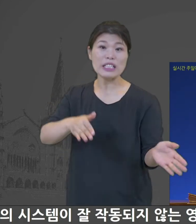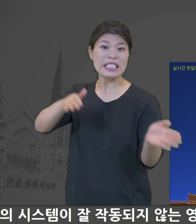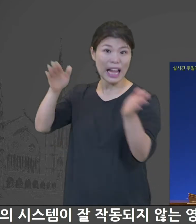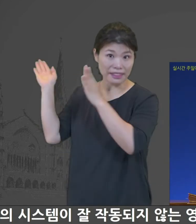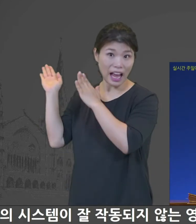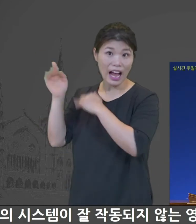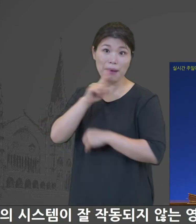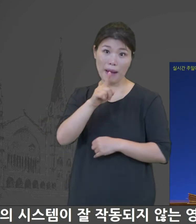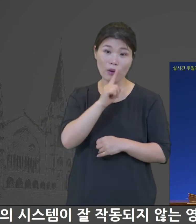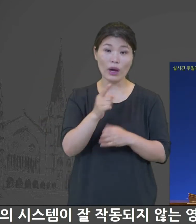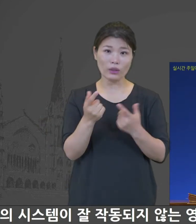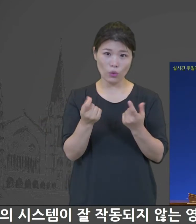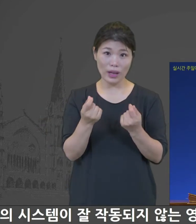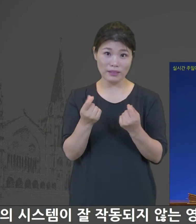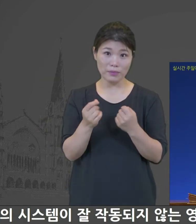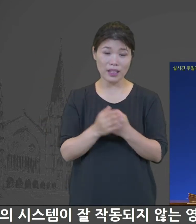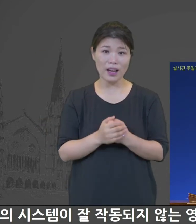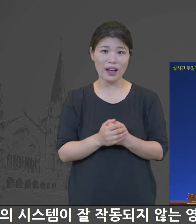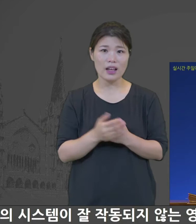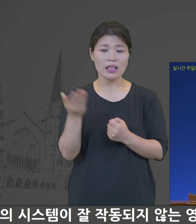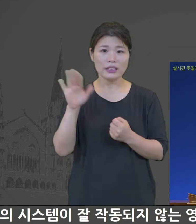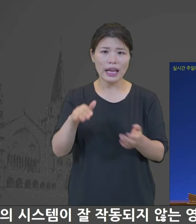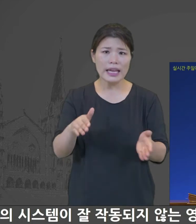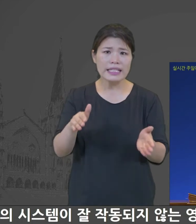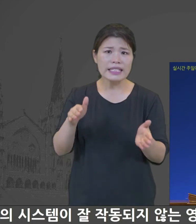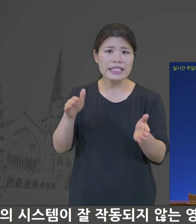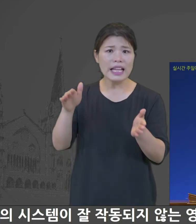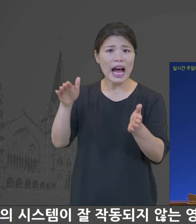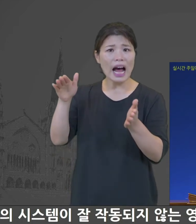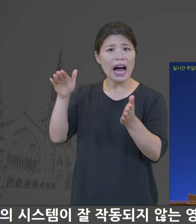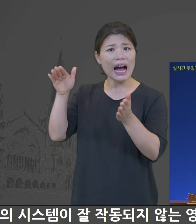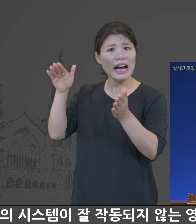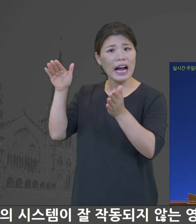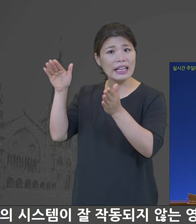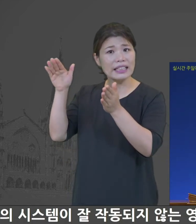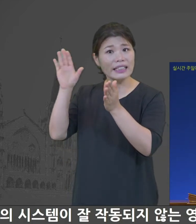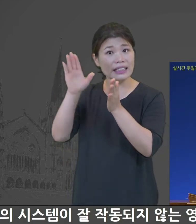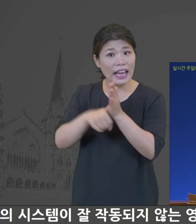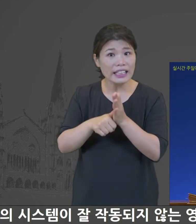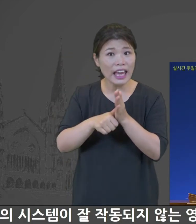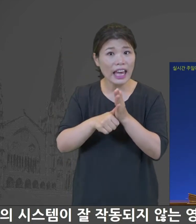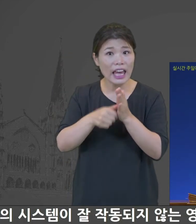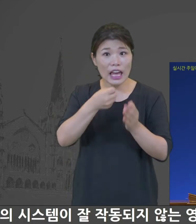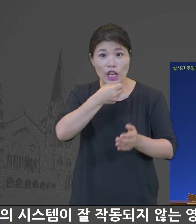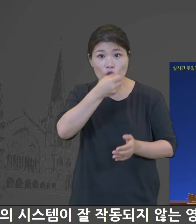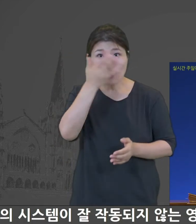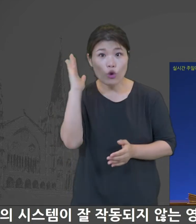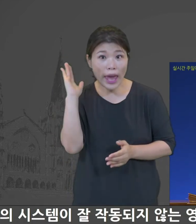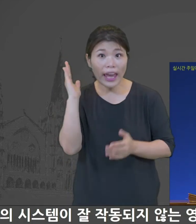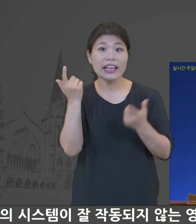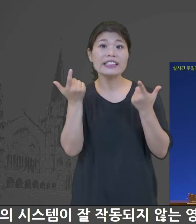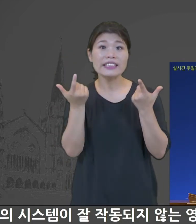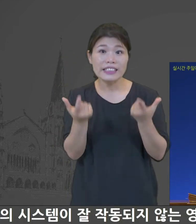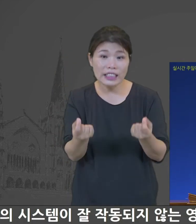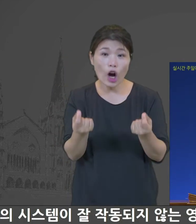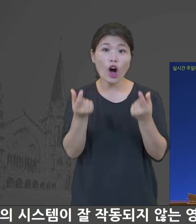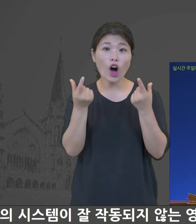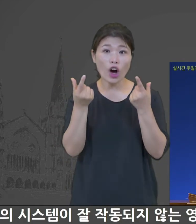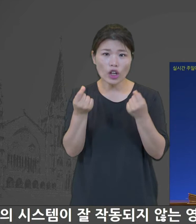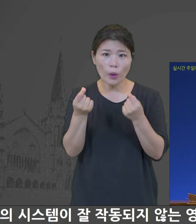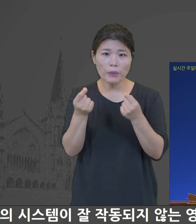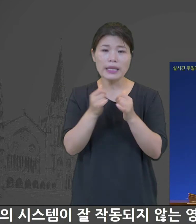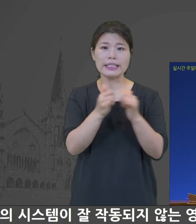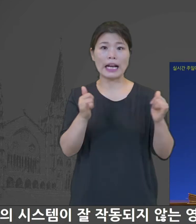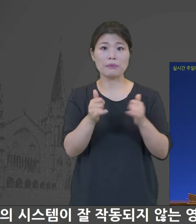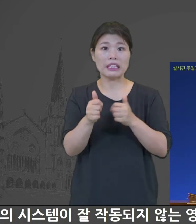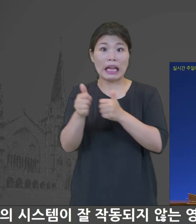지나간다는 쪽의 강조가 아니고 지나가는데 유행처럼 가치를 만들어서 사람들이 그걸 다 따르게 하는 거예요.